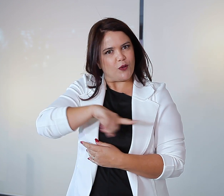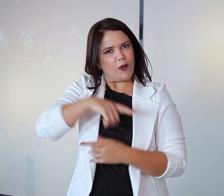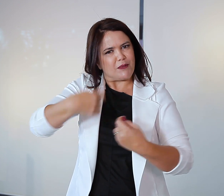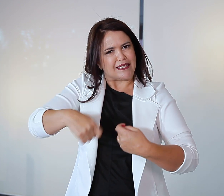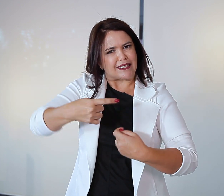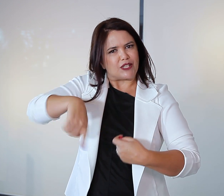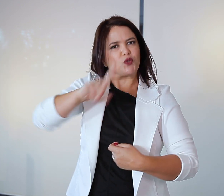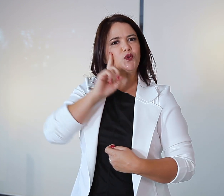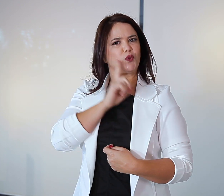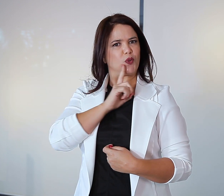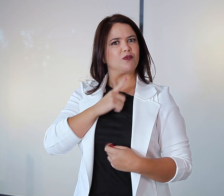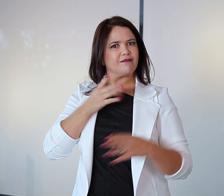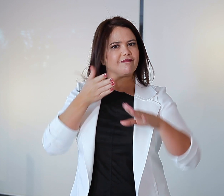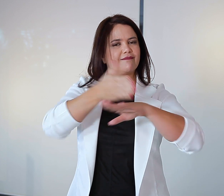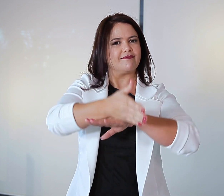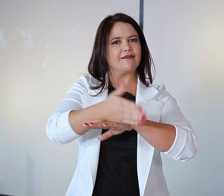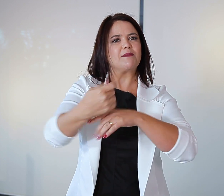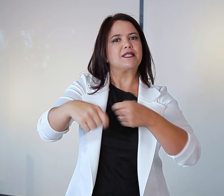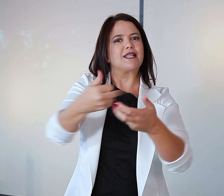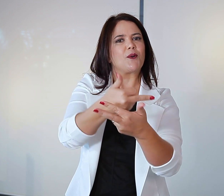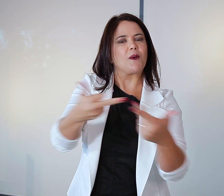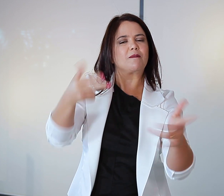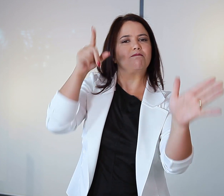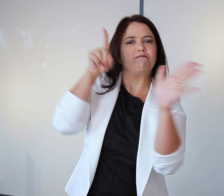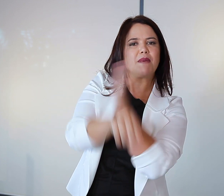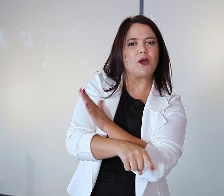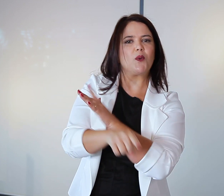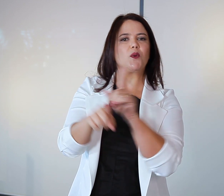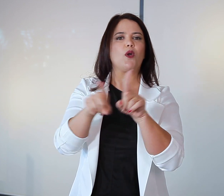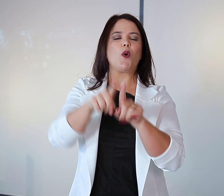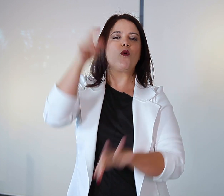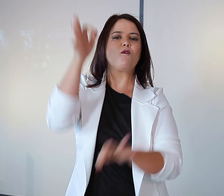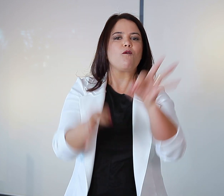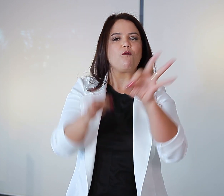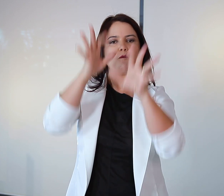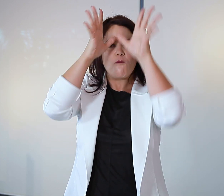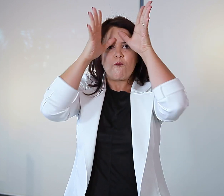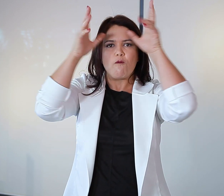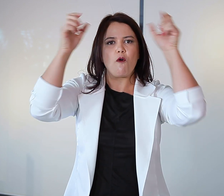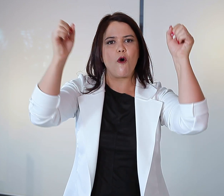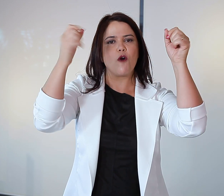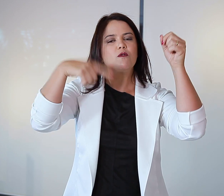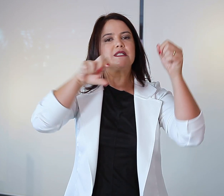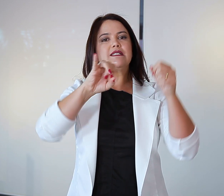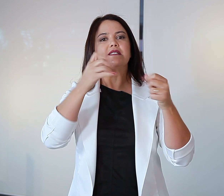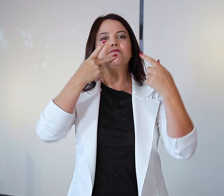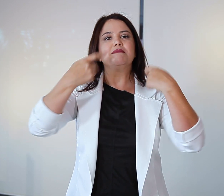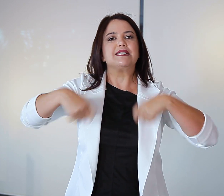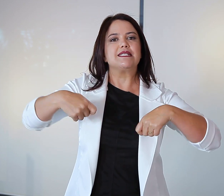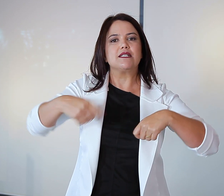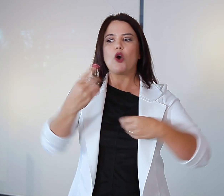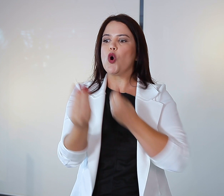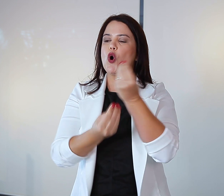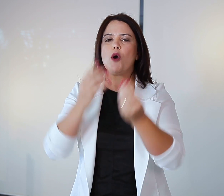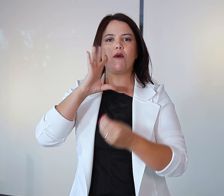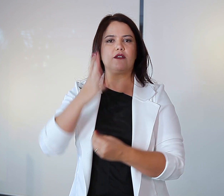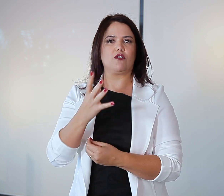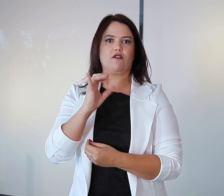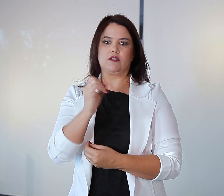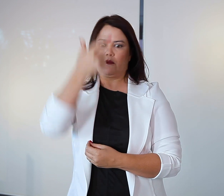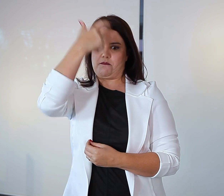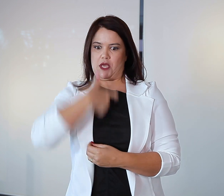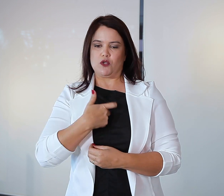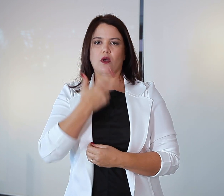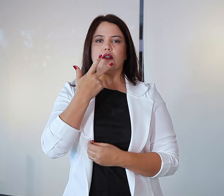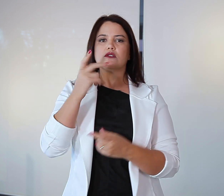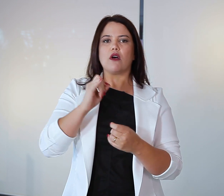seus espaços acessíveis. Se porventura um profissional surdo vier à OAB, nós teremos certamente problemas